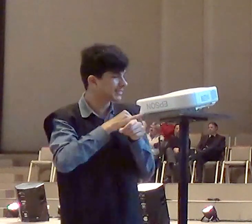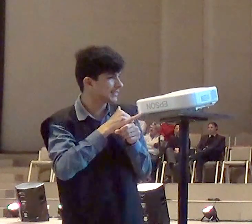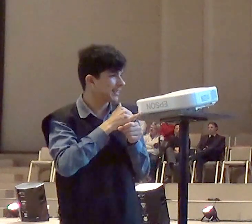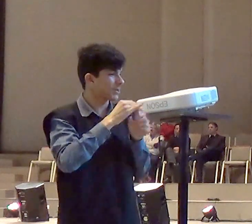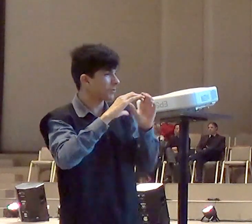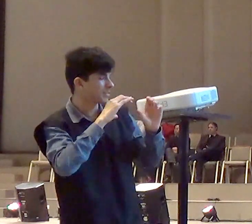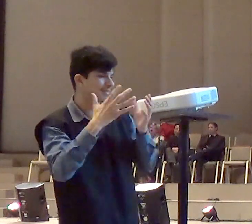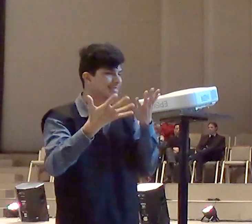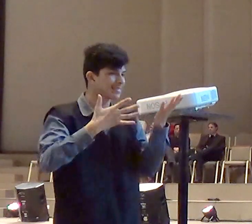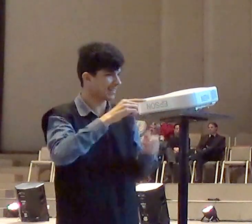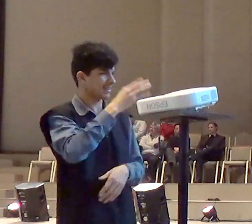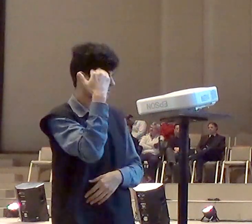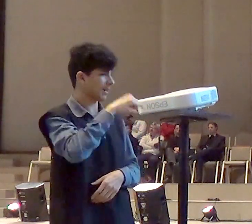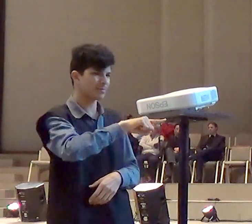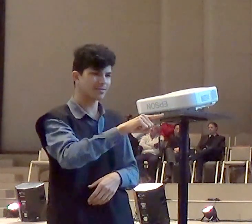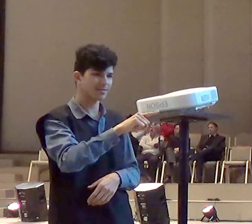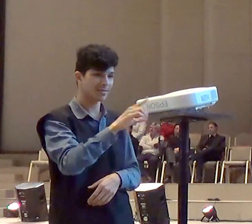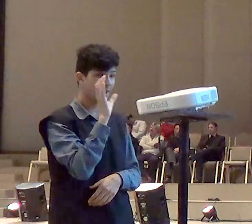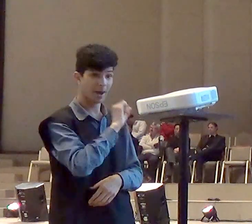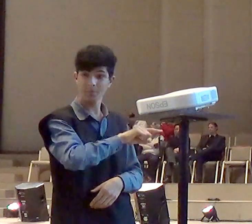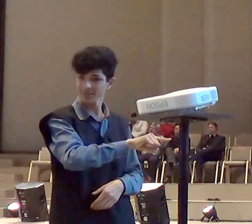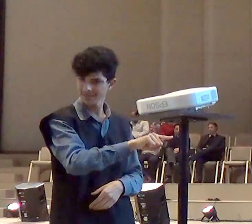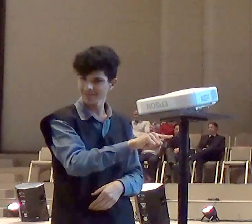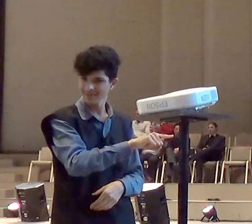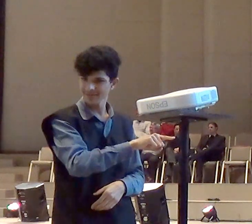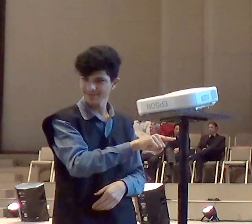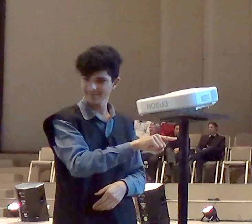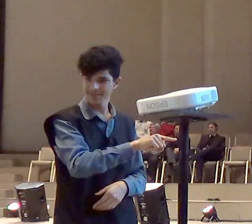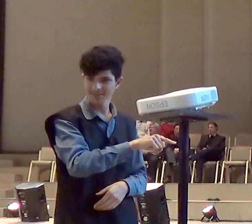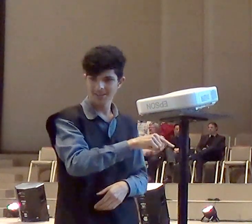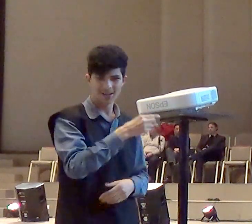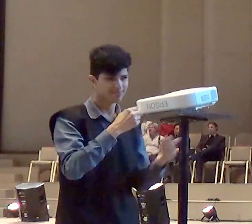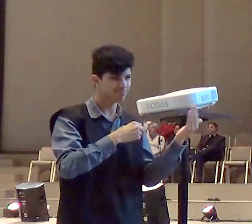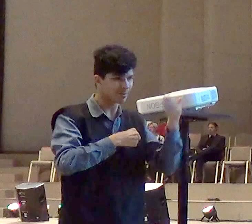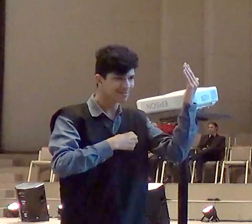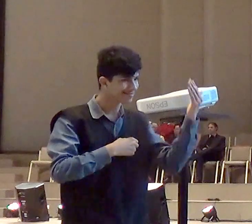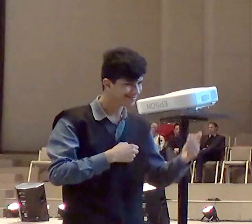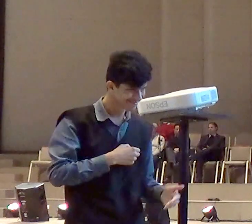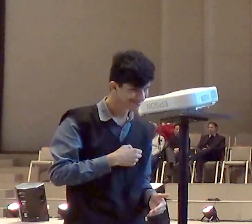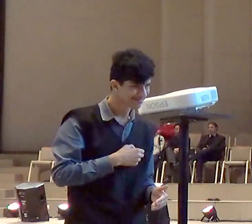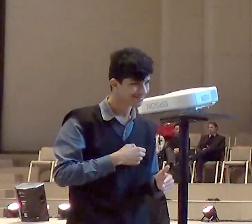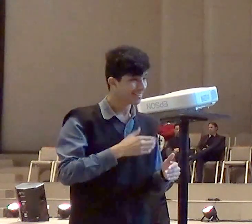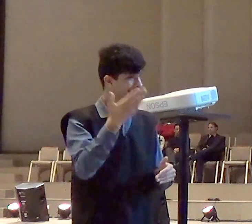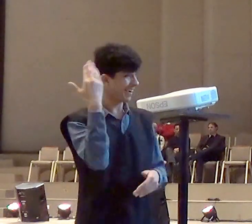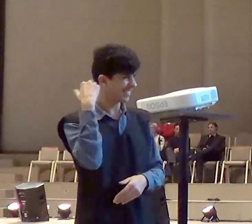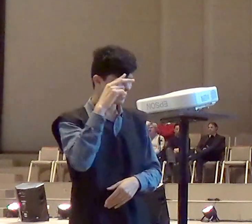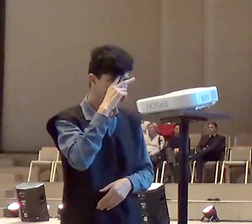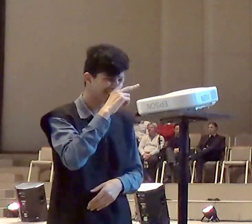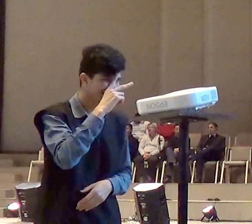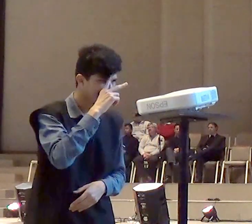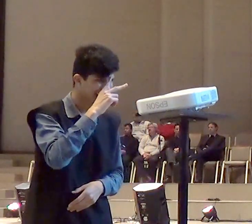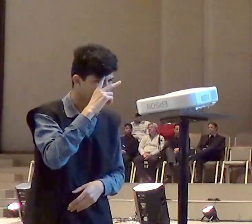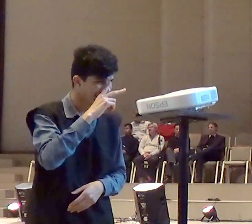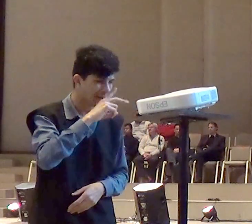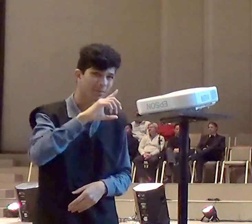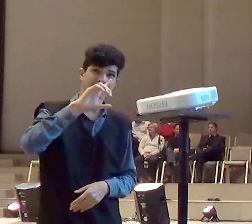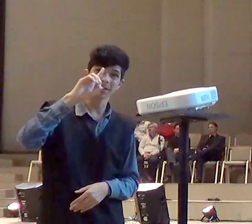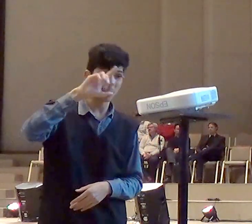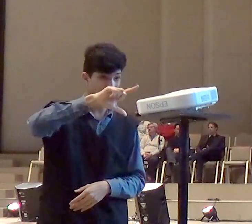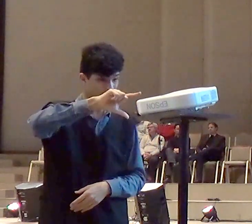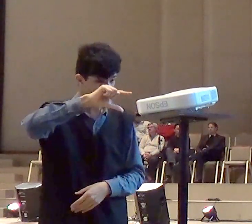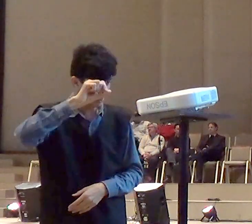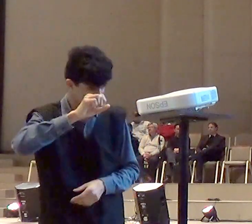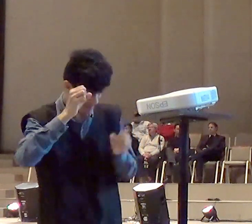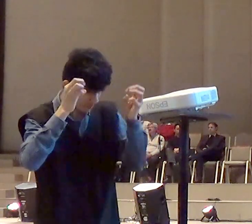esse esse desafio de Deus esse Chamado de Deus porque Ele disse que ele tinha a língua pesada ele tinha